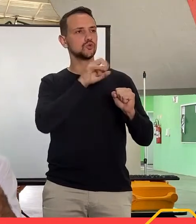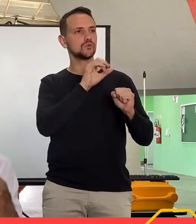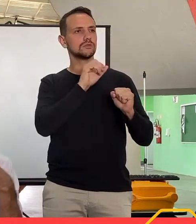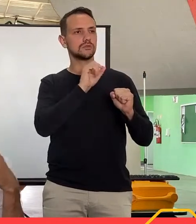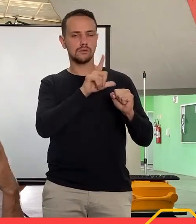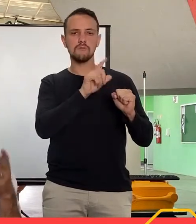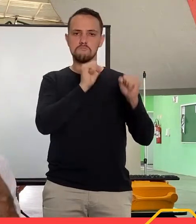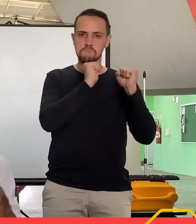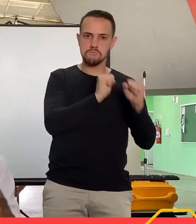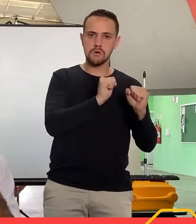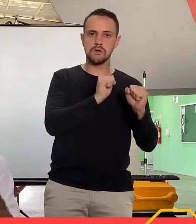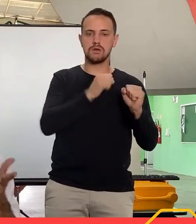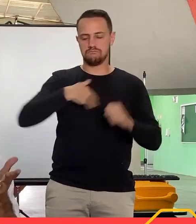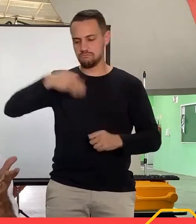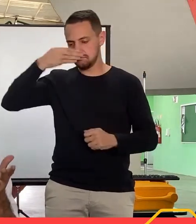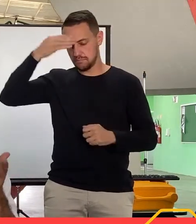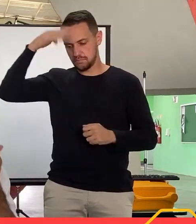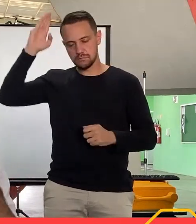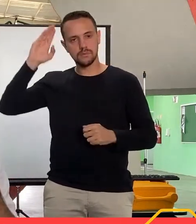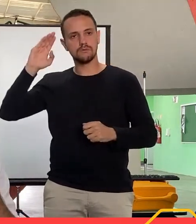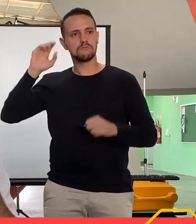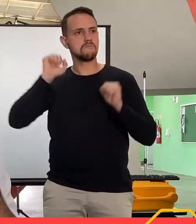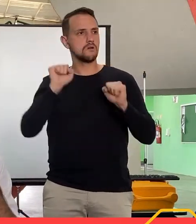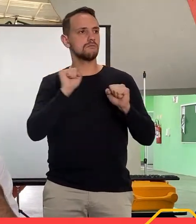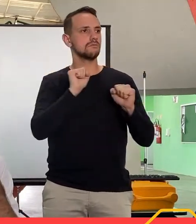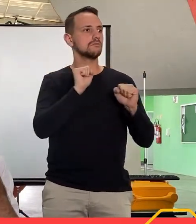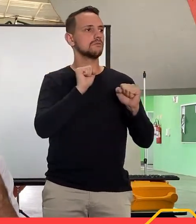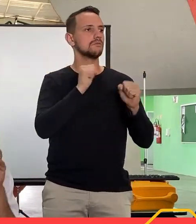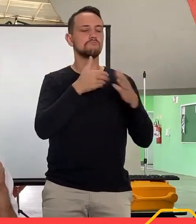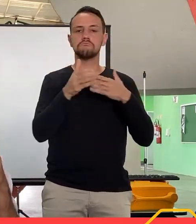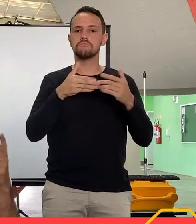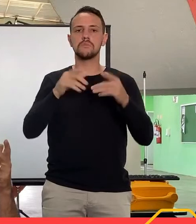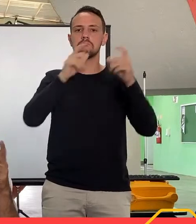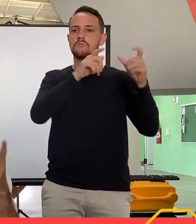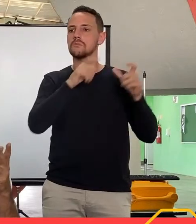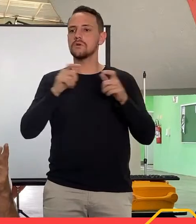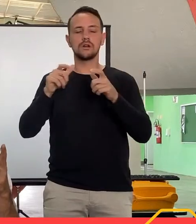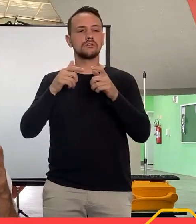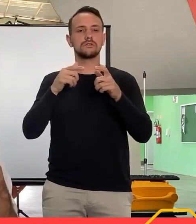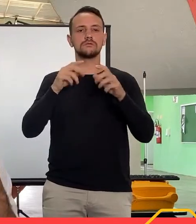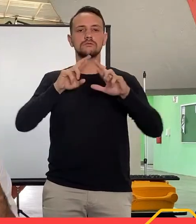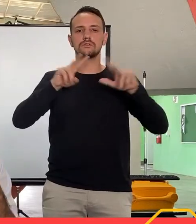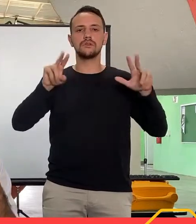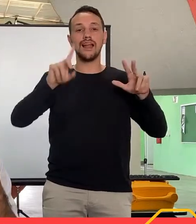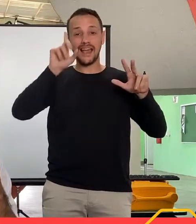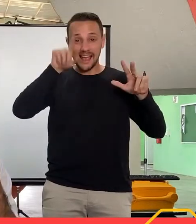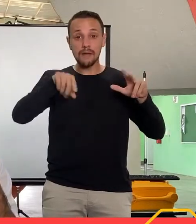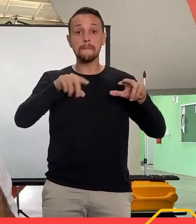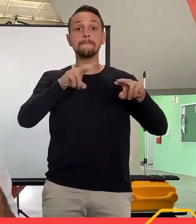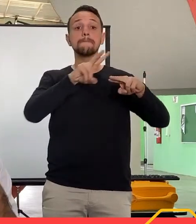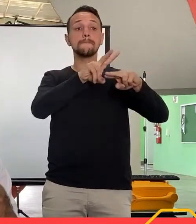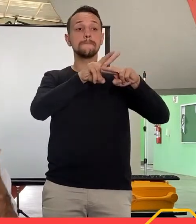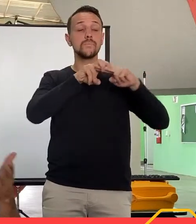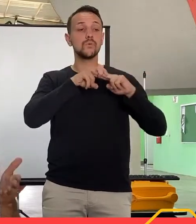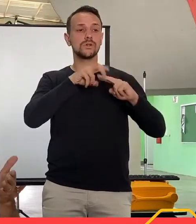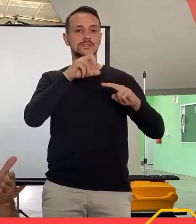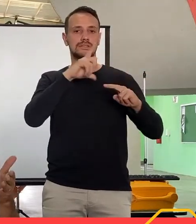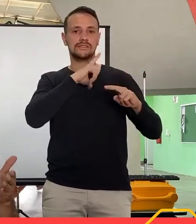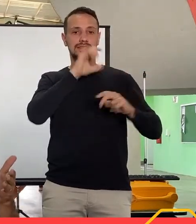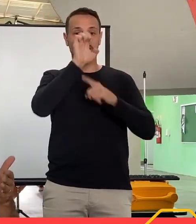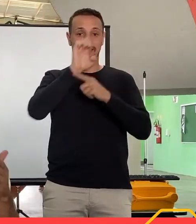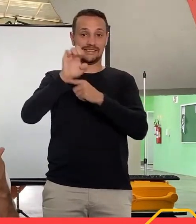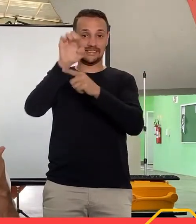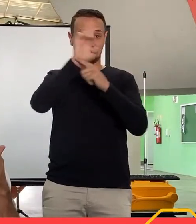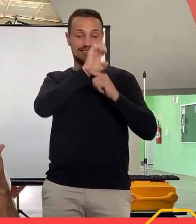ser cristão num mundo muçulmano. É um direito civil. A ideia do Estado laico, né, do Estado, é um